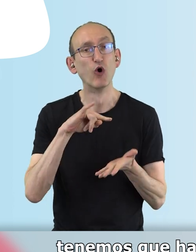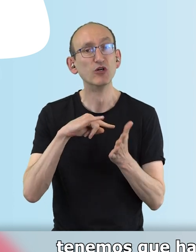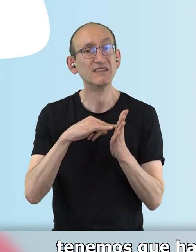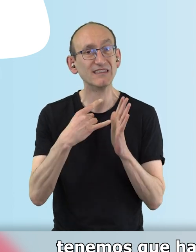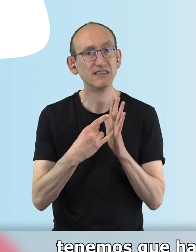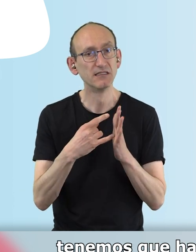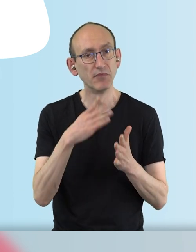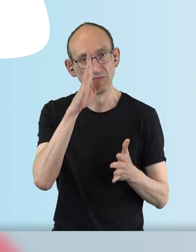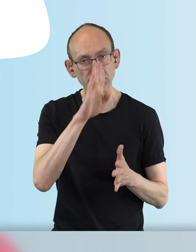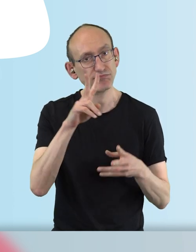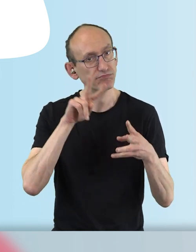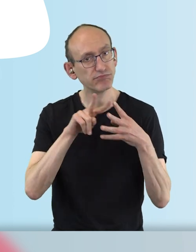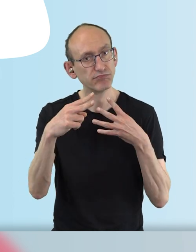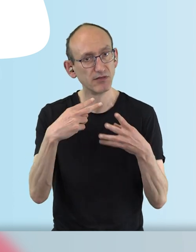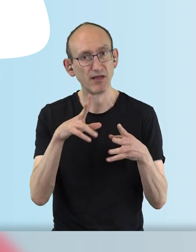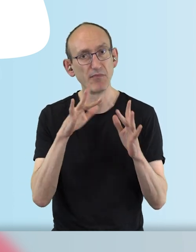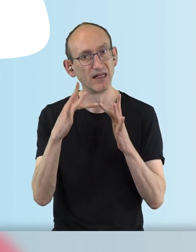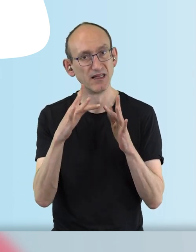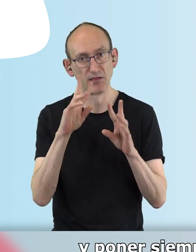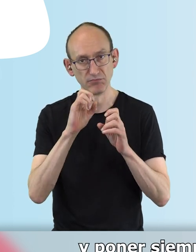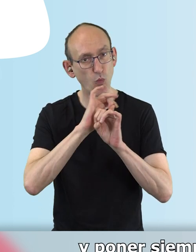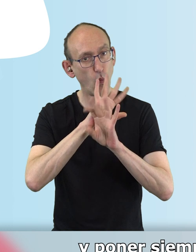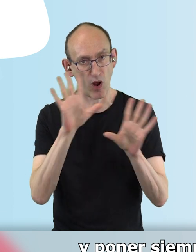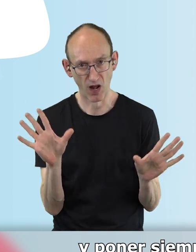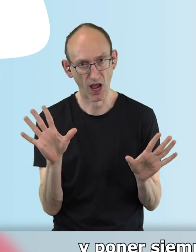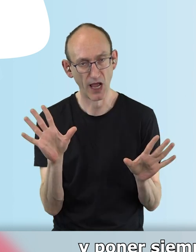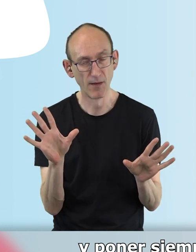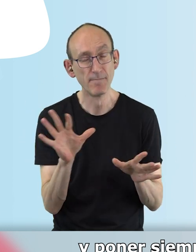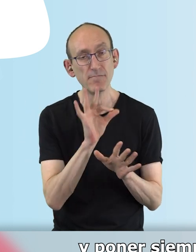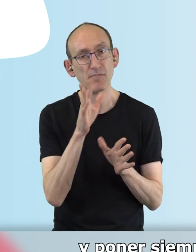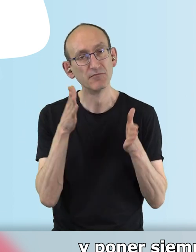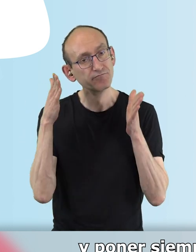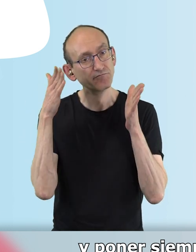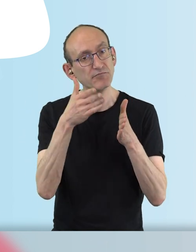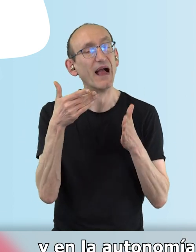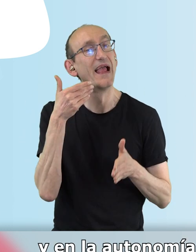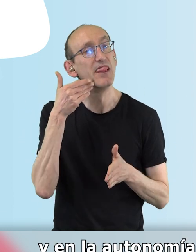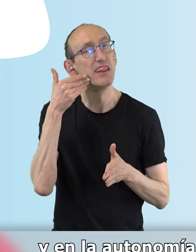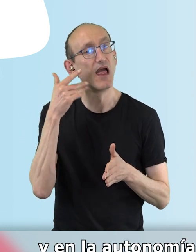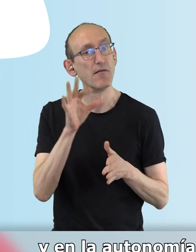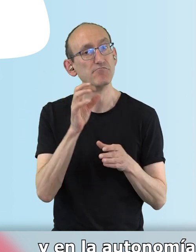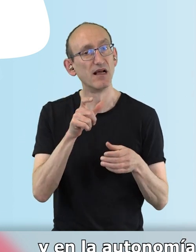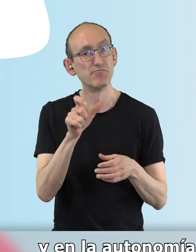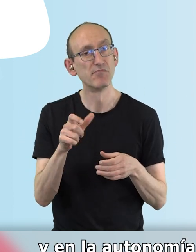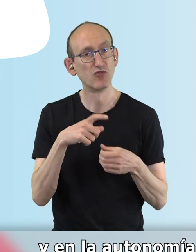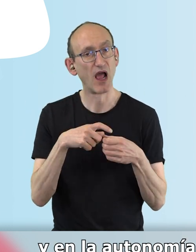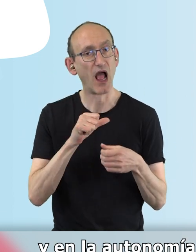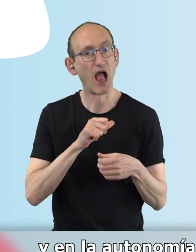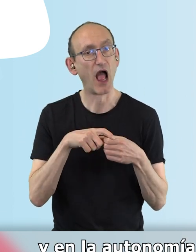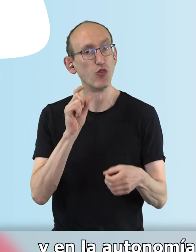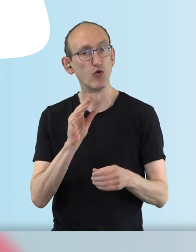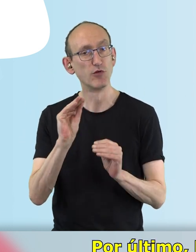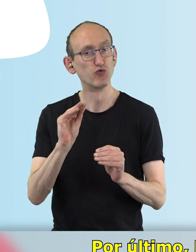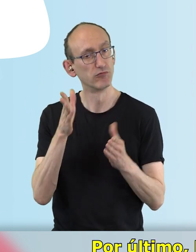sistemas que sean honestos, transparentes en la interacción y poner siempre el foco en la dignidad y en la autonomía de la persona. Eso es